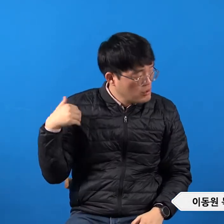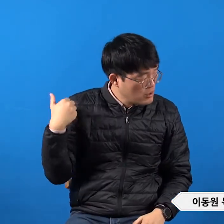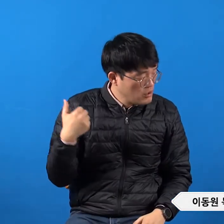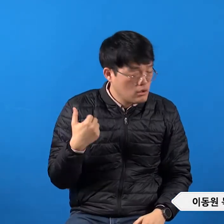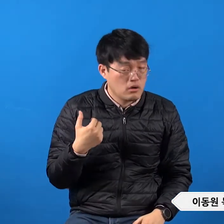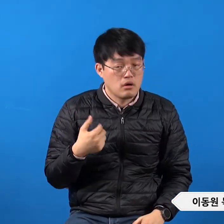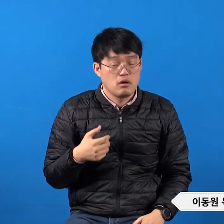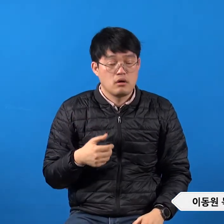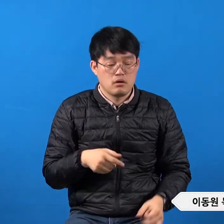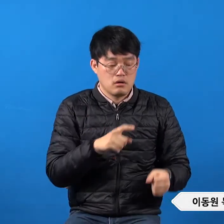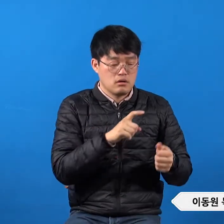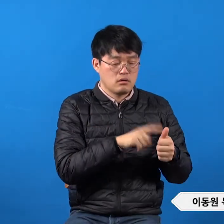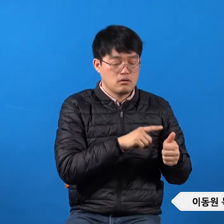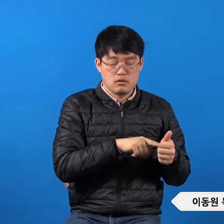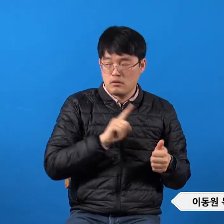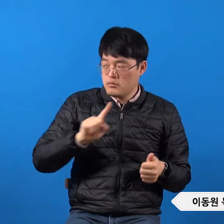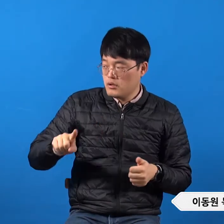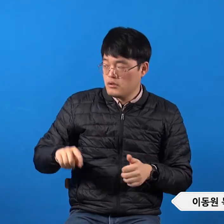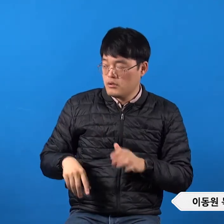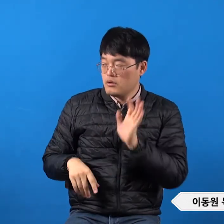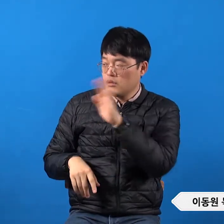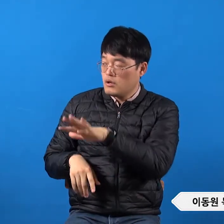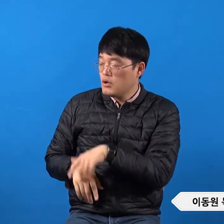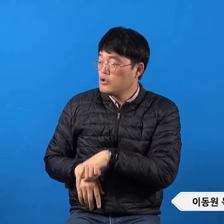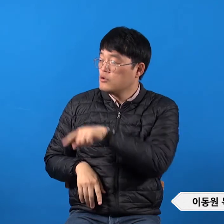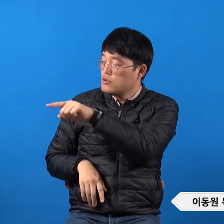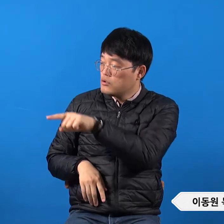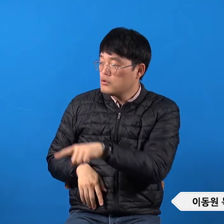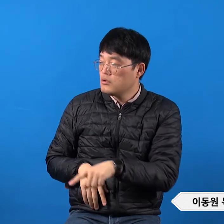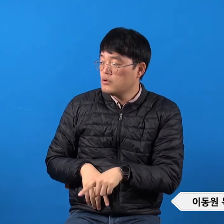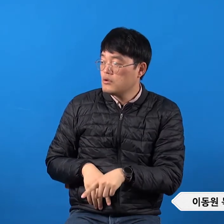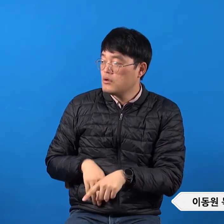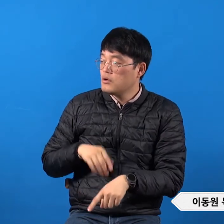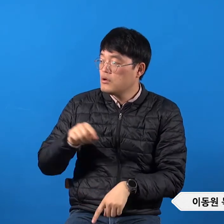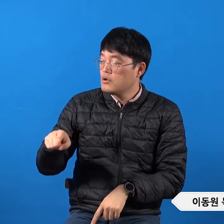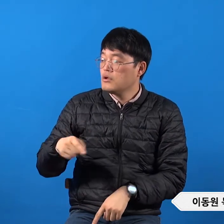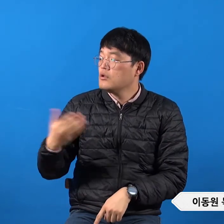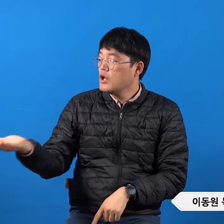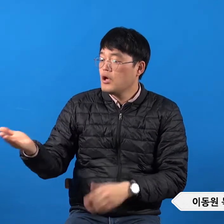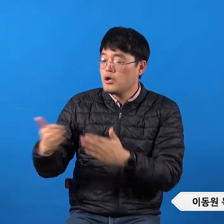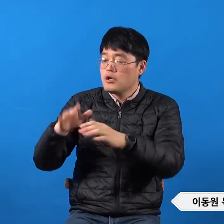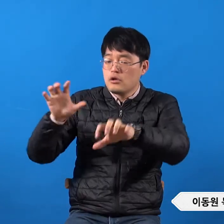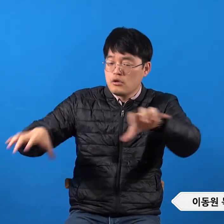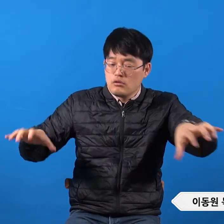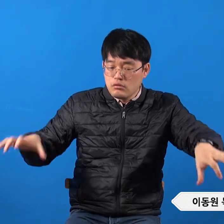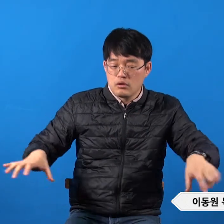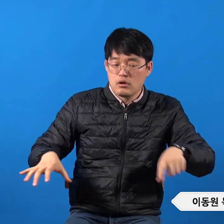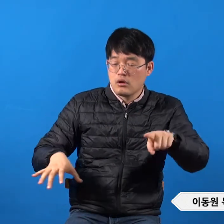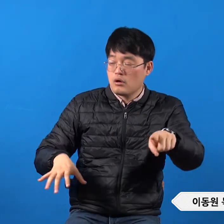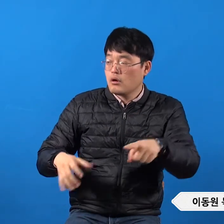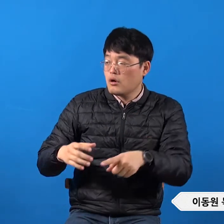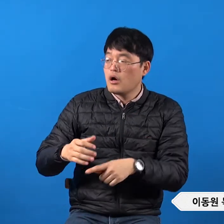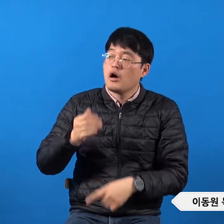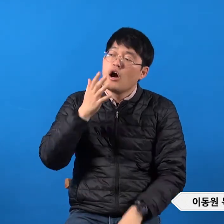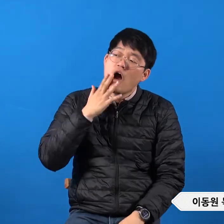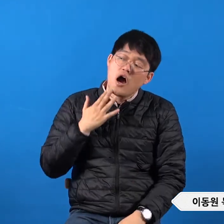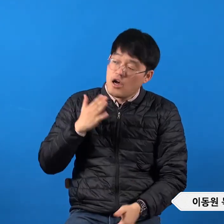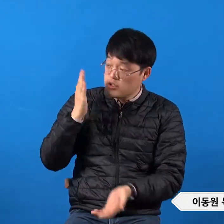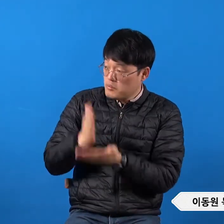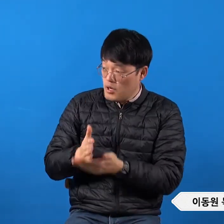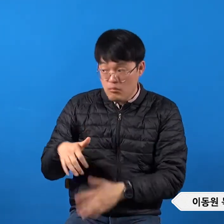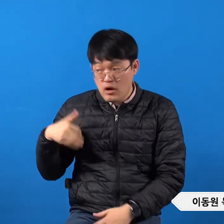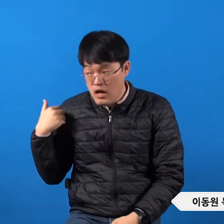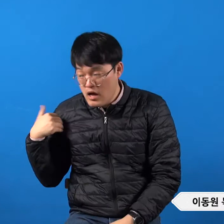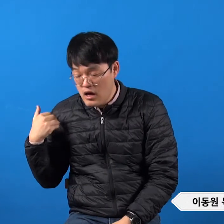모르냐? 그러니까 그 친구 하는 소리가 아니 너는 내 이웃의 것을 탐내지 말라. 그 말씀은